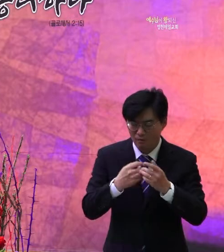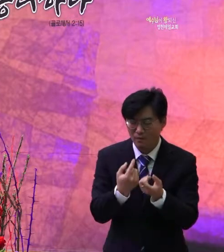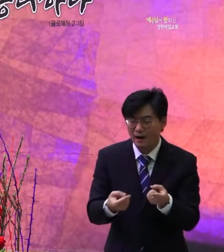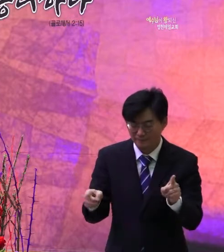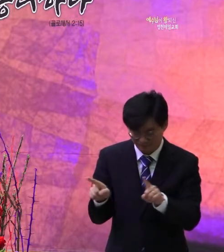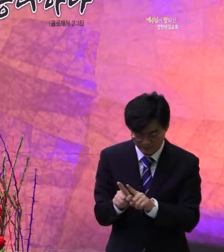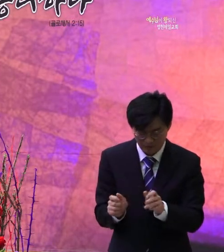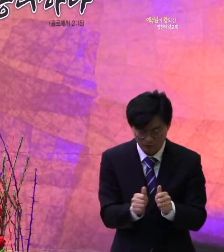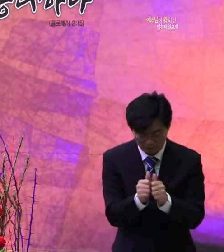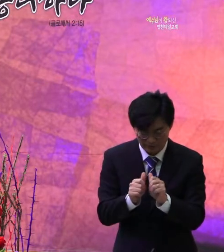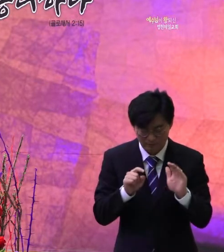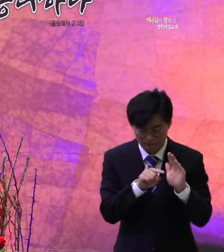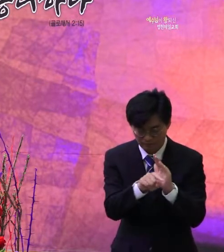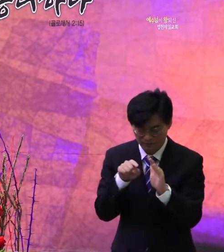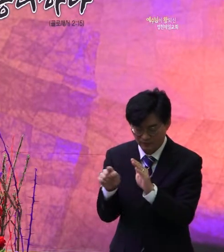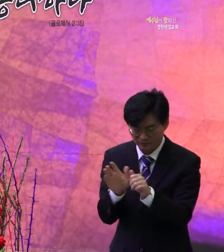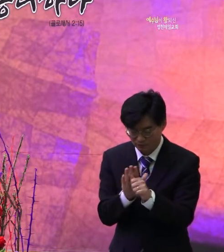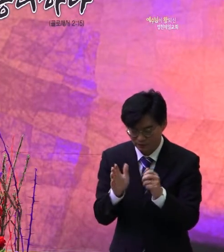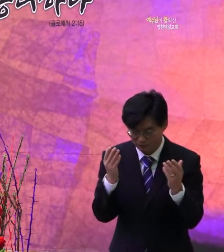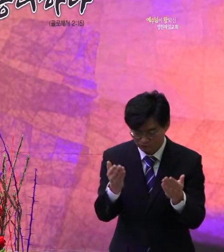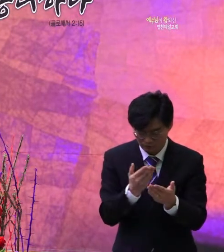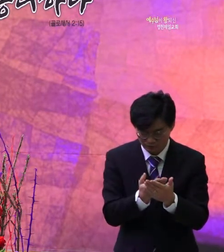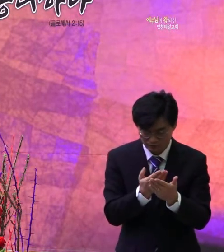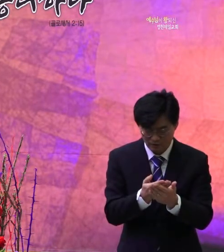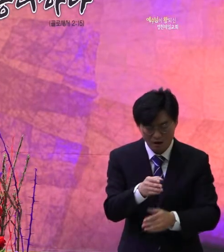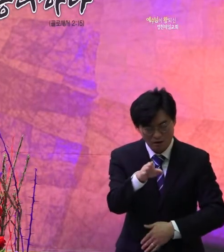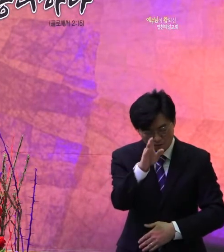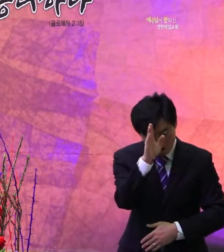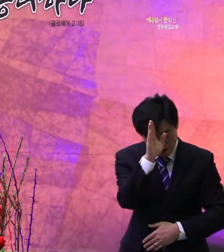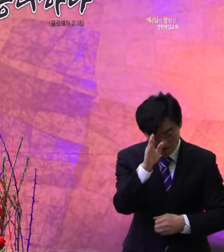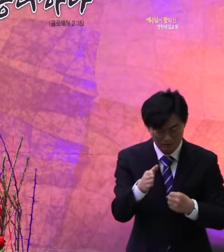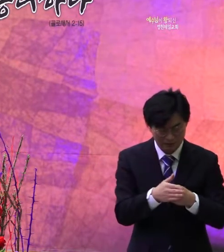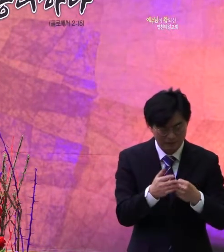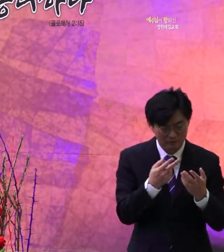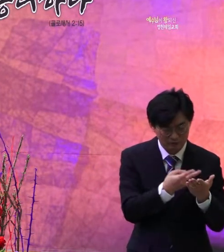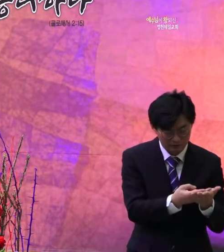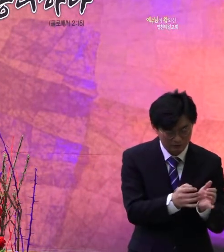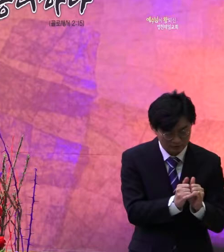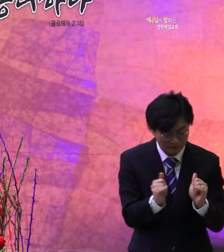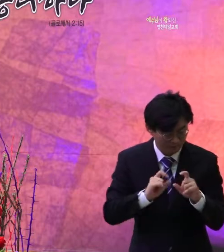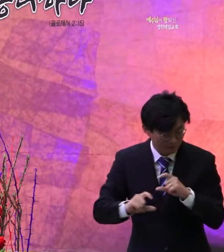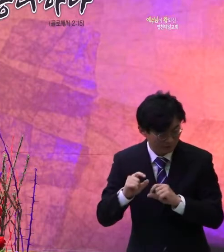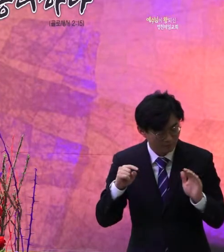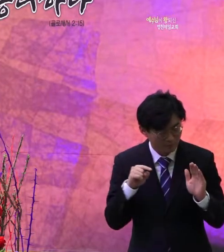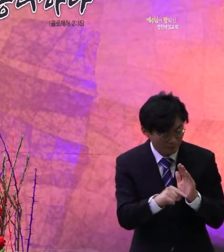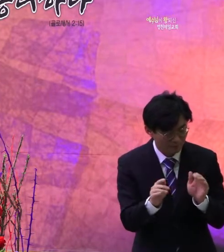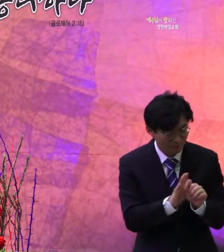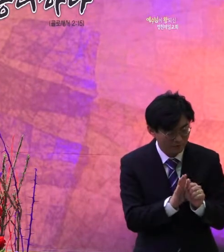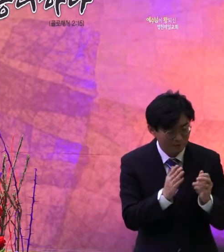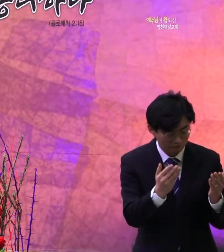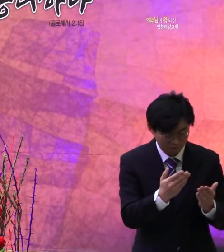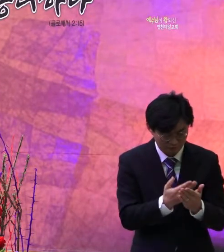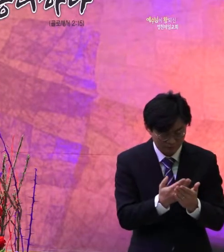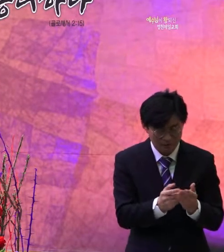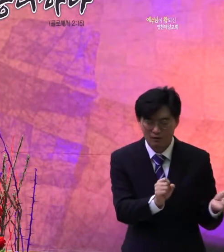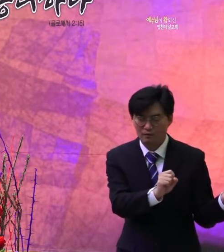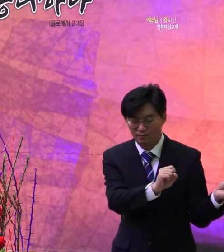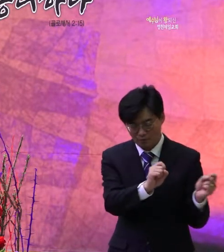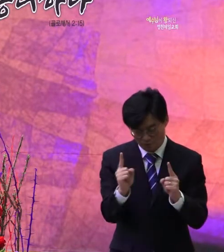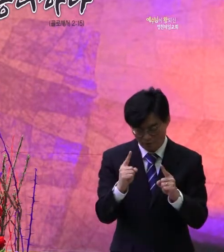있는 모든 분들 하나님 지켜 보아여 주시다가 건강한 모습으로 예배의 장소로 인도하여